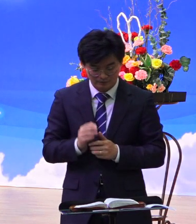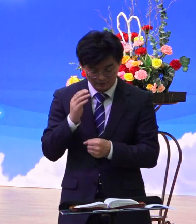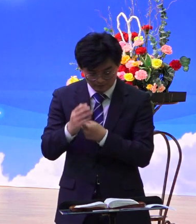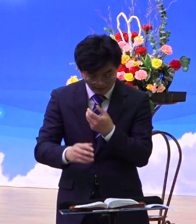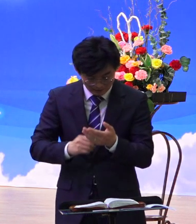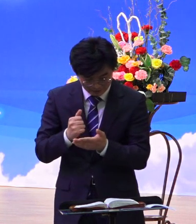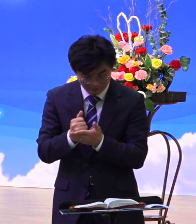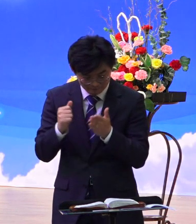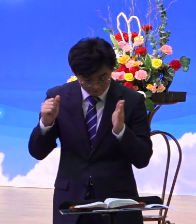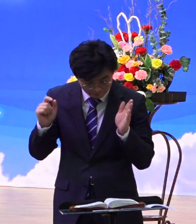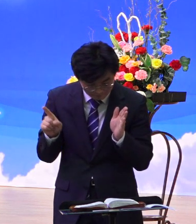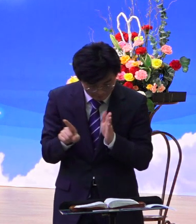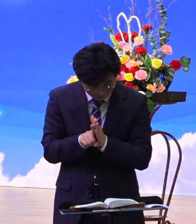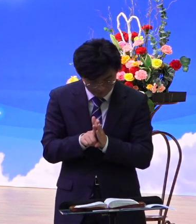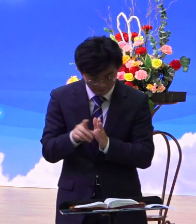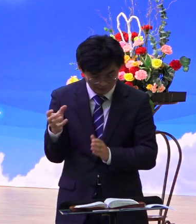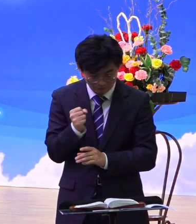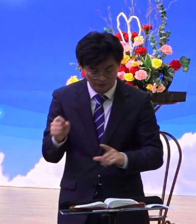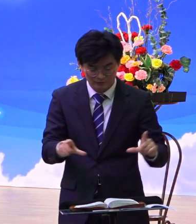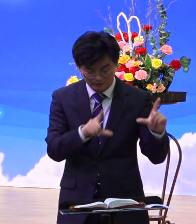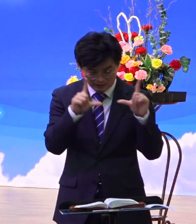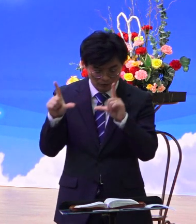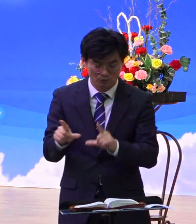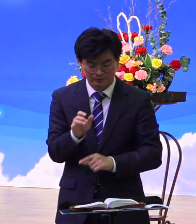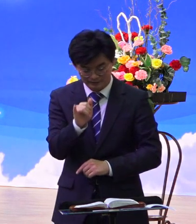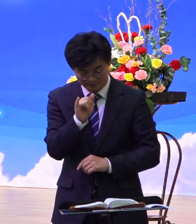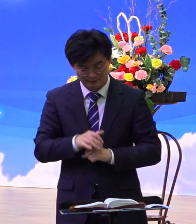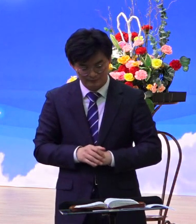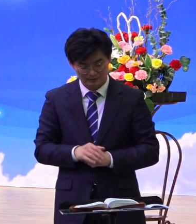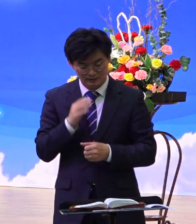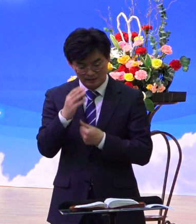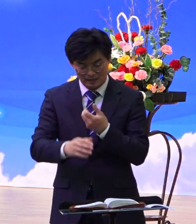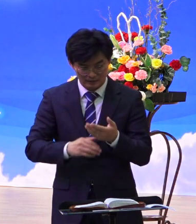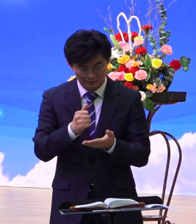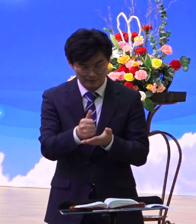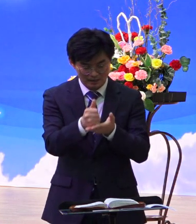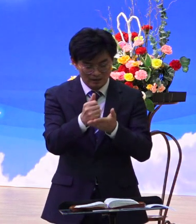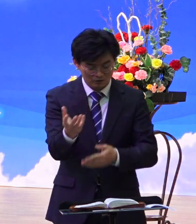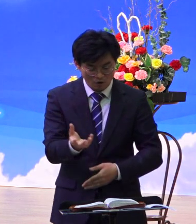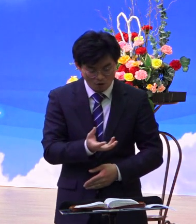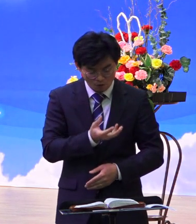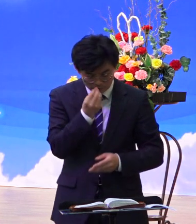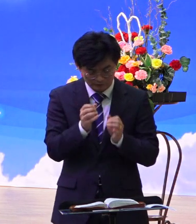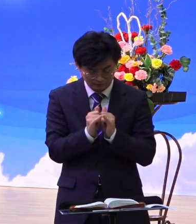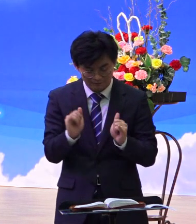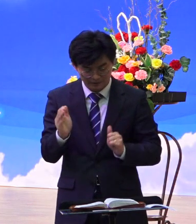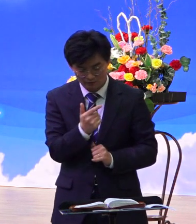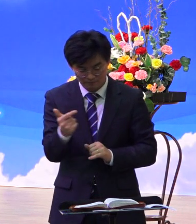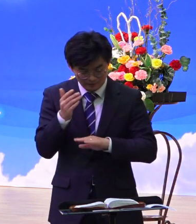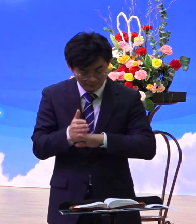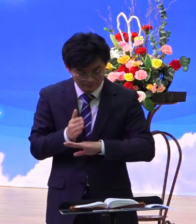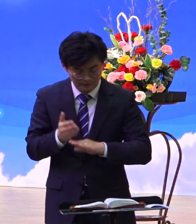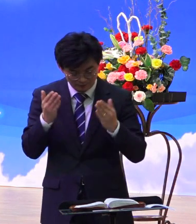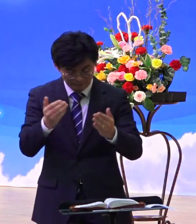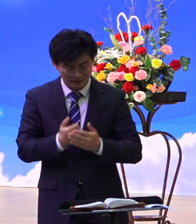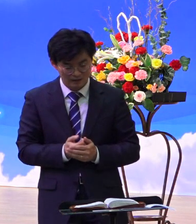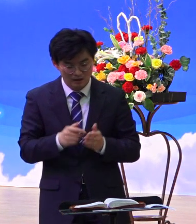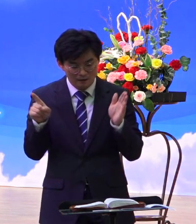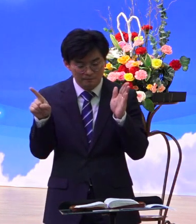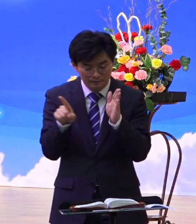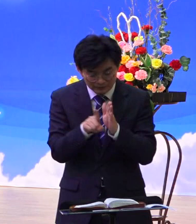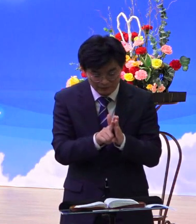하나님의 믿음으로 살아가는 하나님의 거룩한 자녀 되게 하신 것 감사합니다. 특별히 믿음의 가정 안에 있게